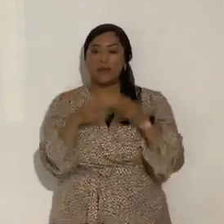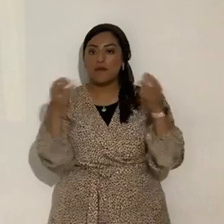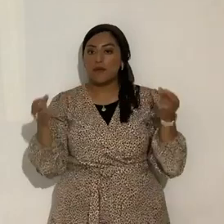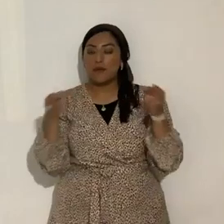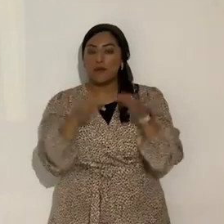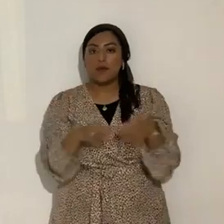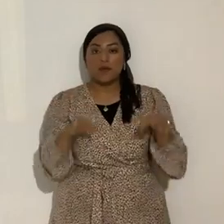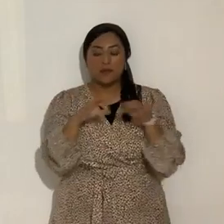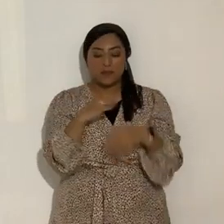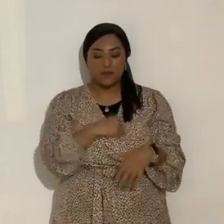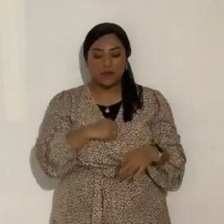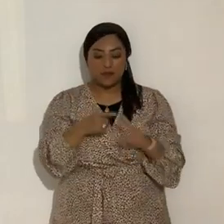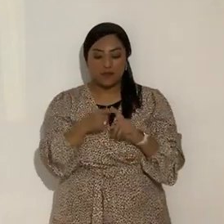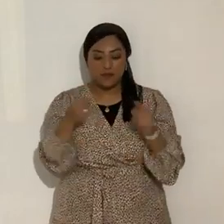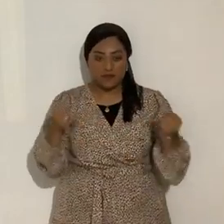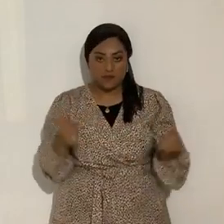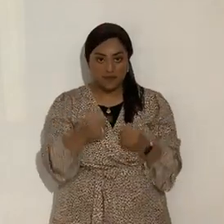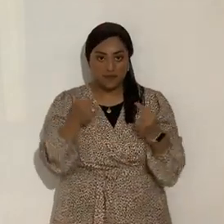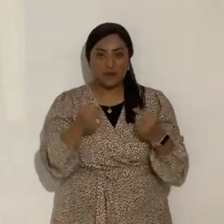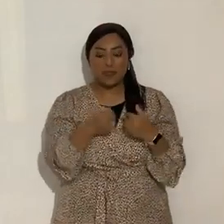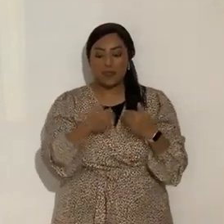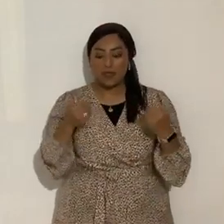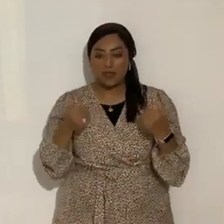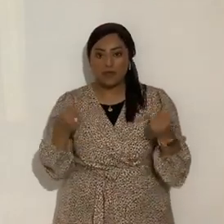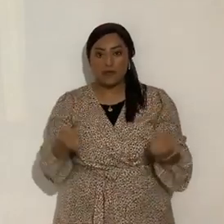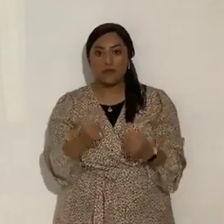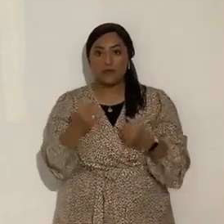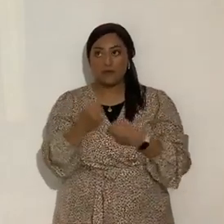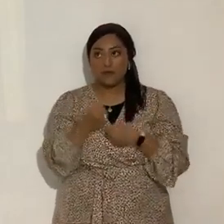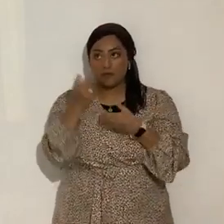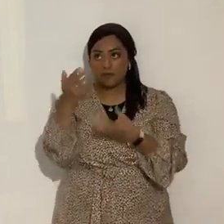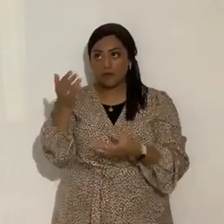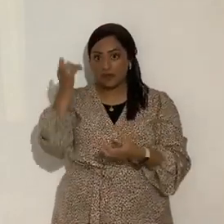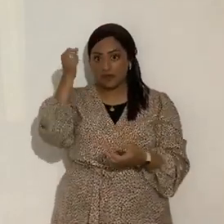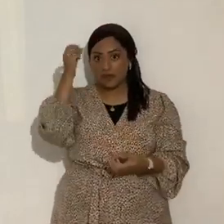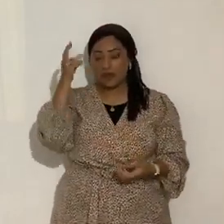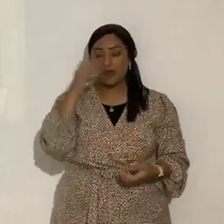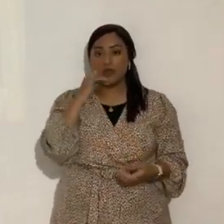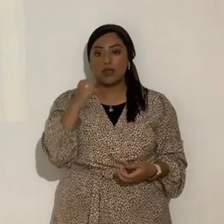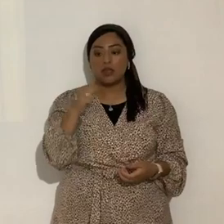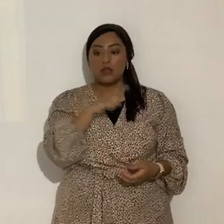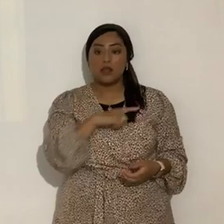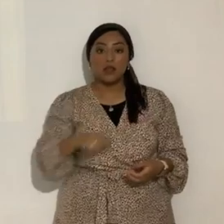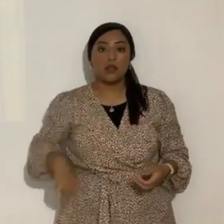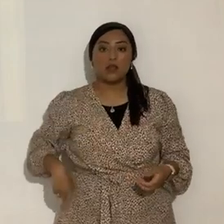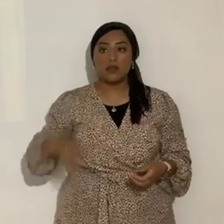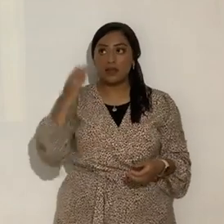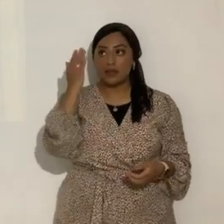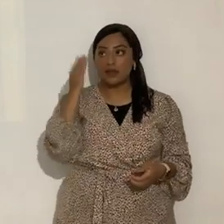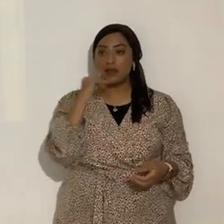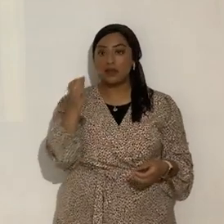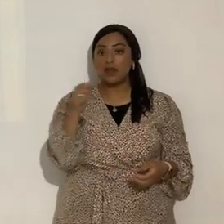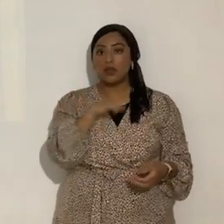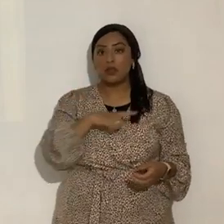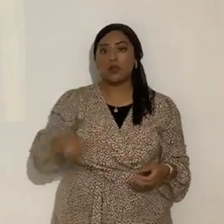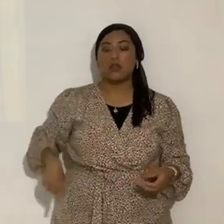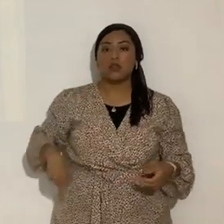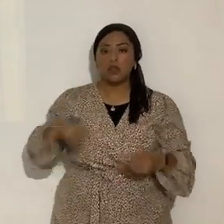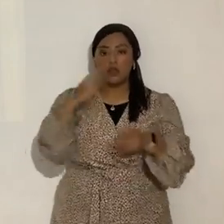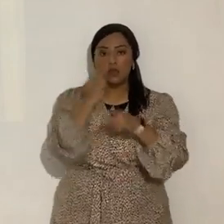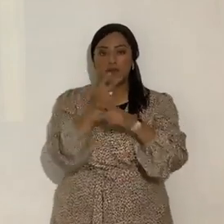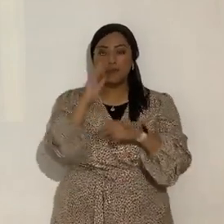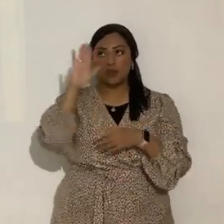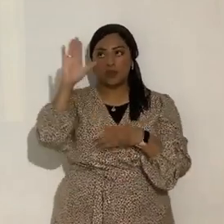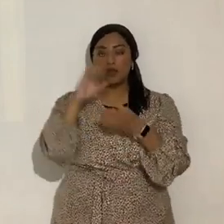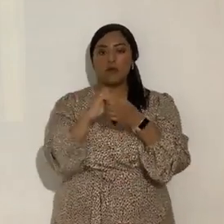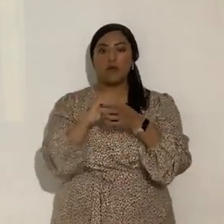importante arrepentirse de los pecados, apartarse de los pecados, confesar que Yahshua es el Señor, y como es el Señor, pues guardar sus